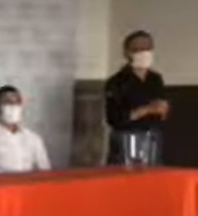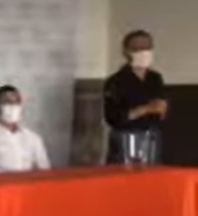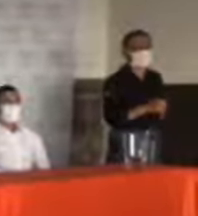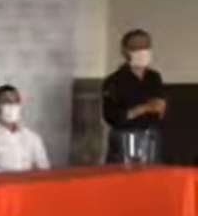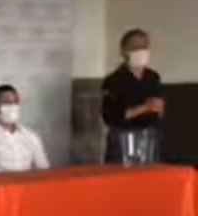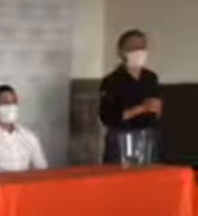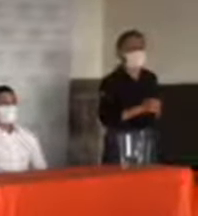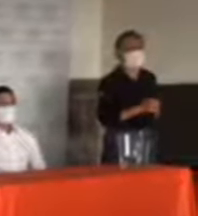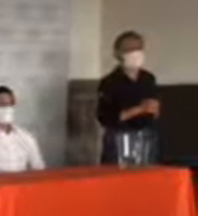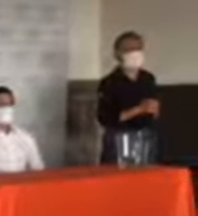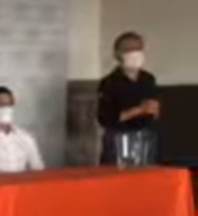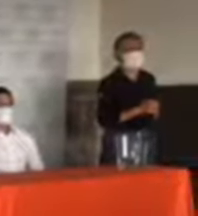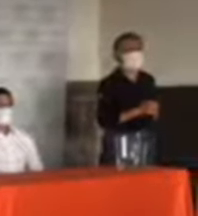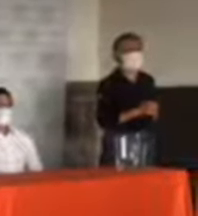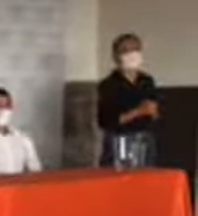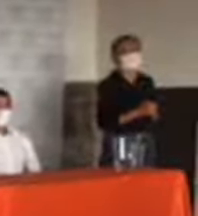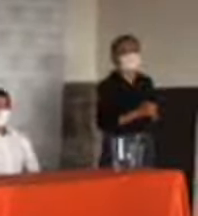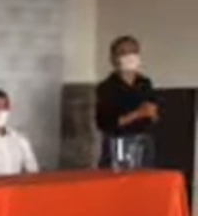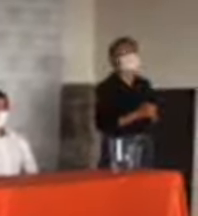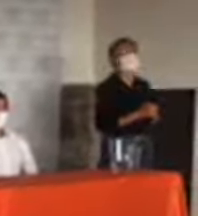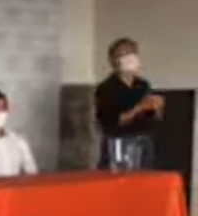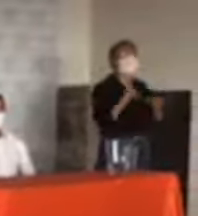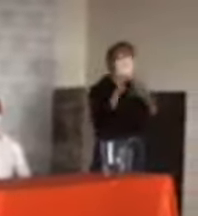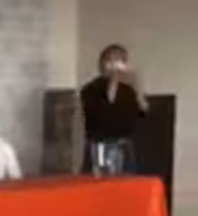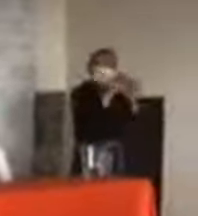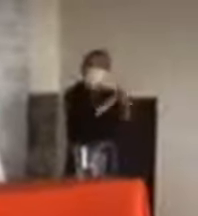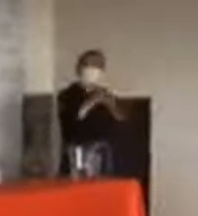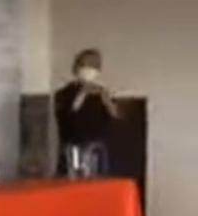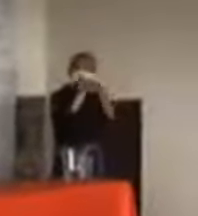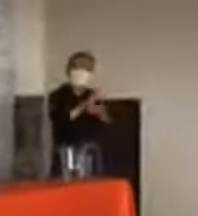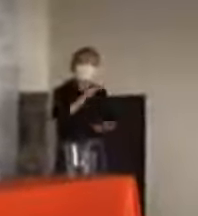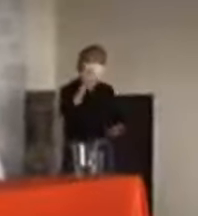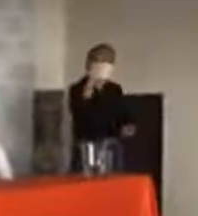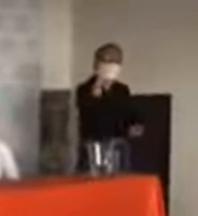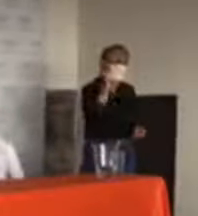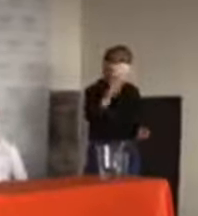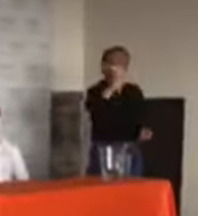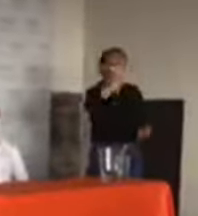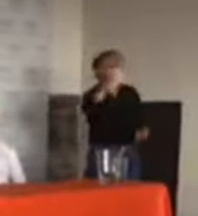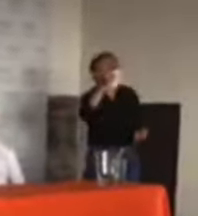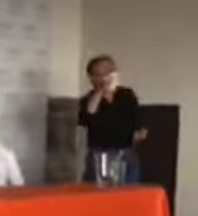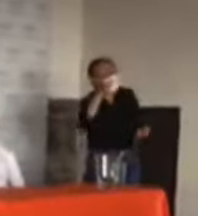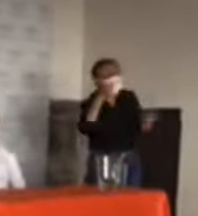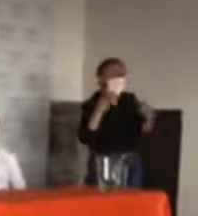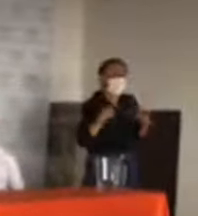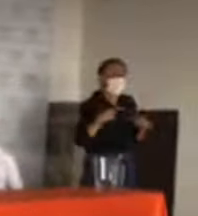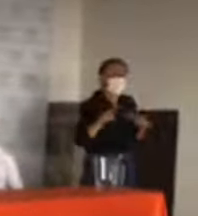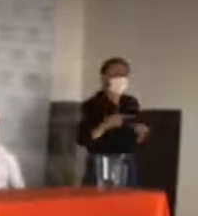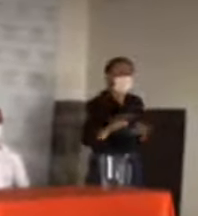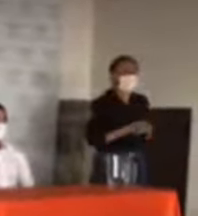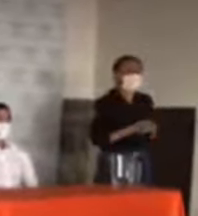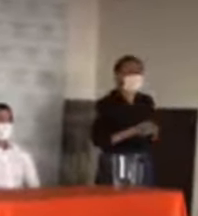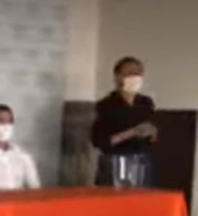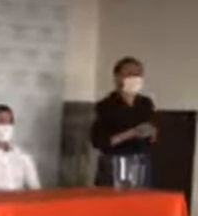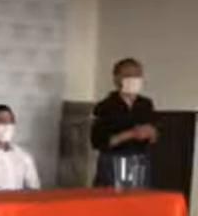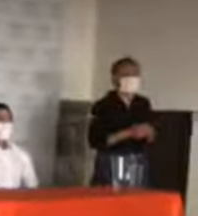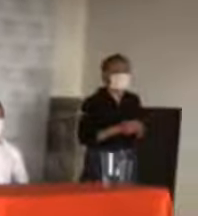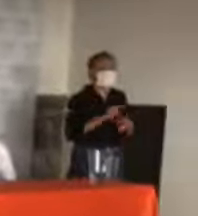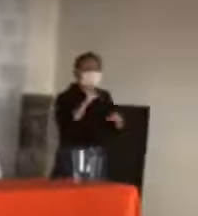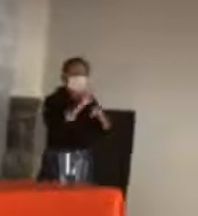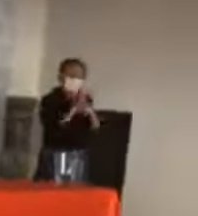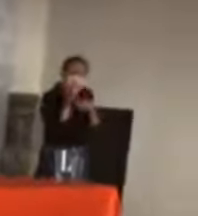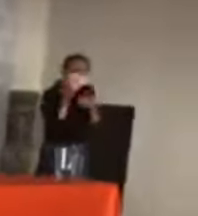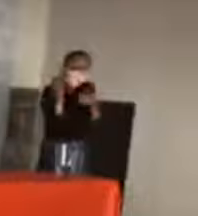Su fructífera vida a favor de los demás la ha realizado a través de cientos de gestiones. Apenas un par de